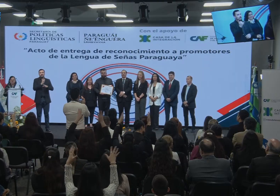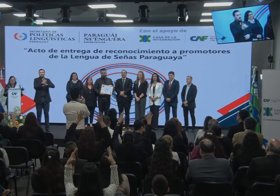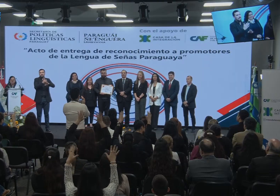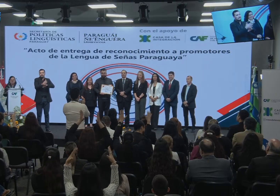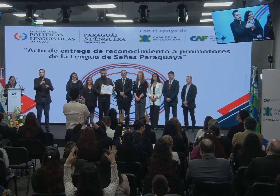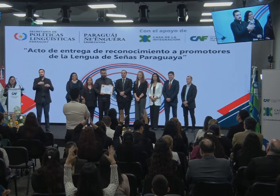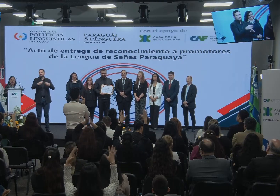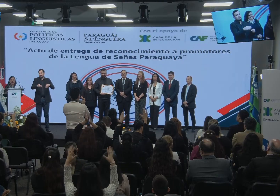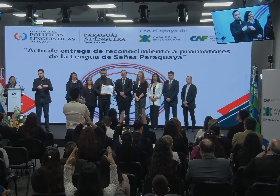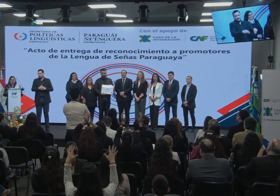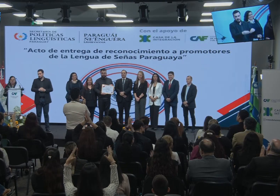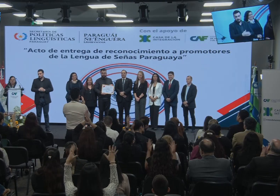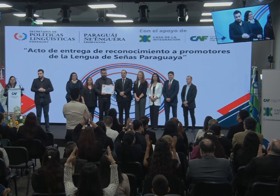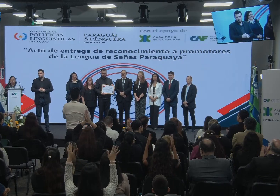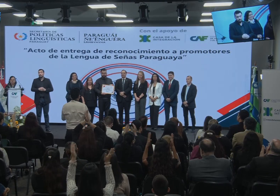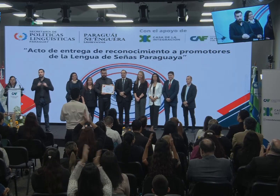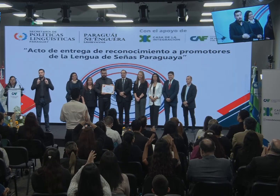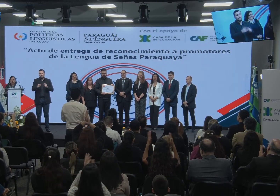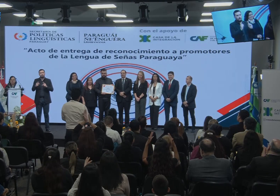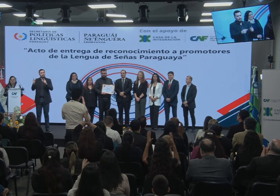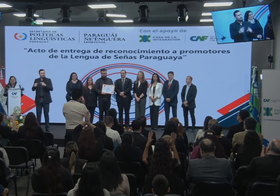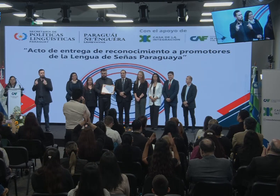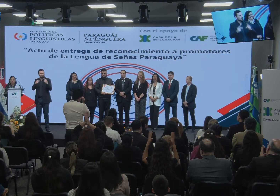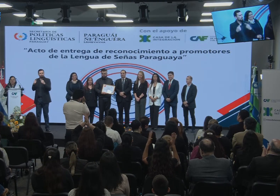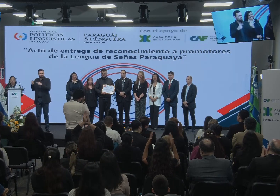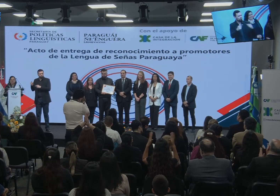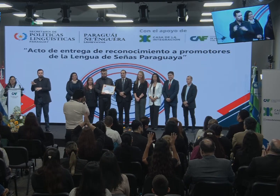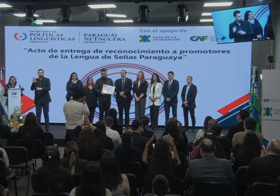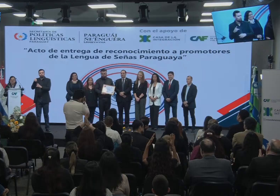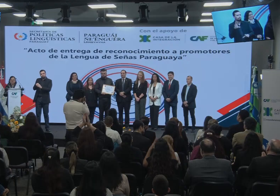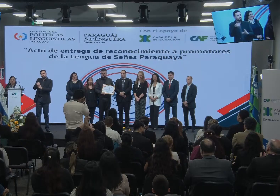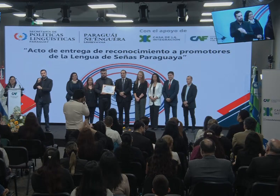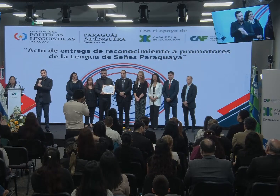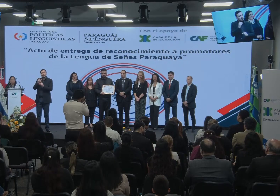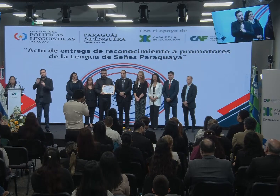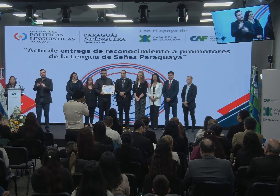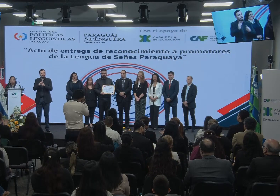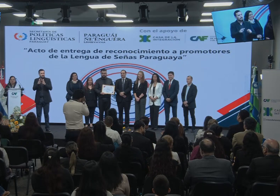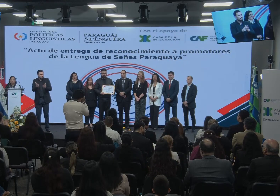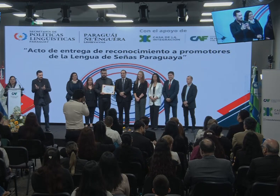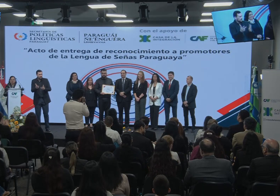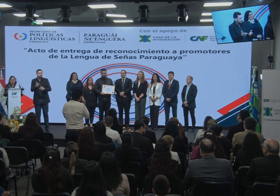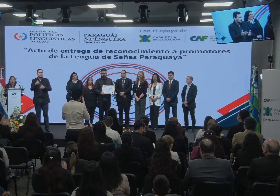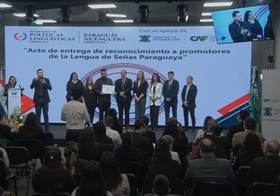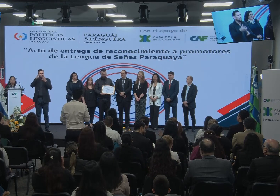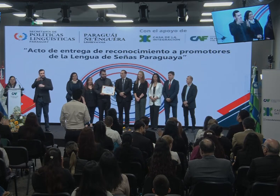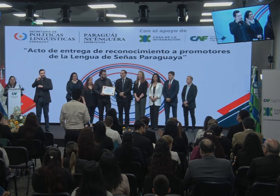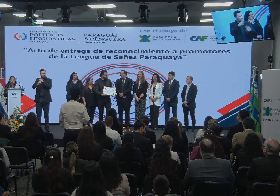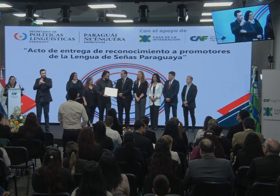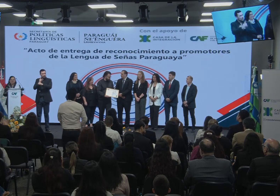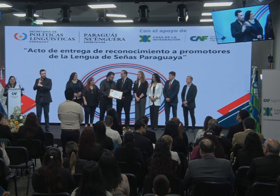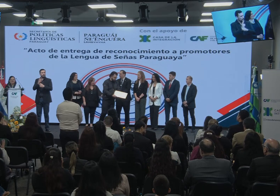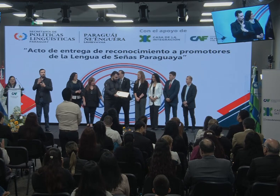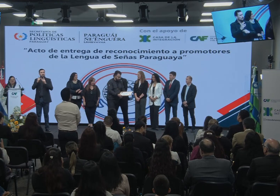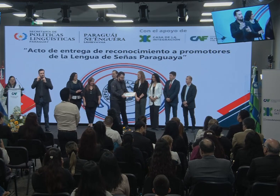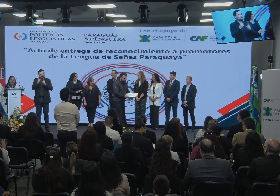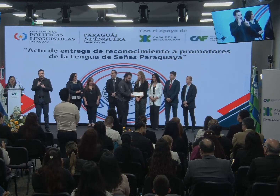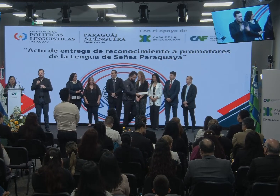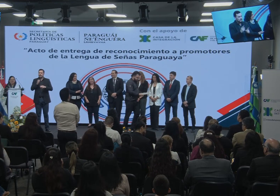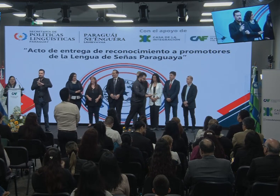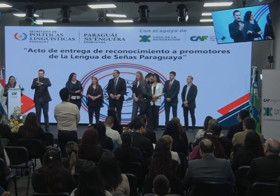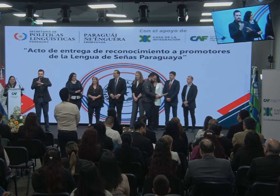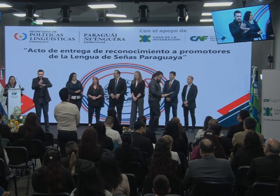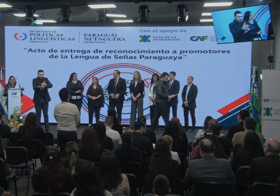Accesibles. Trabajó en proyectos como libros digitales accesibles con enfoque DUA, plazas